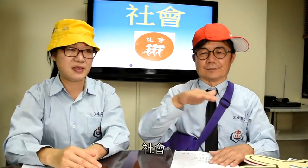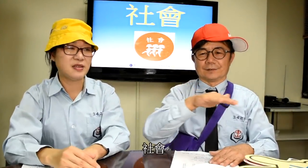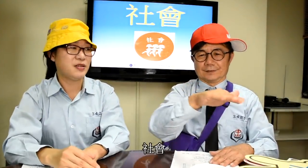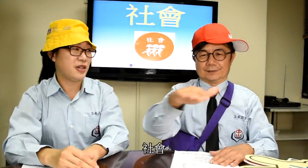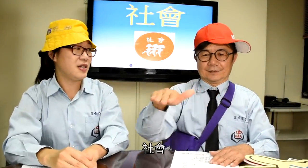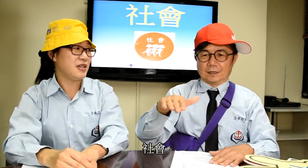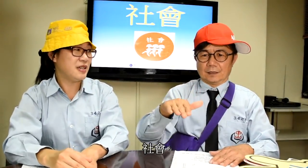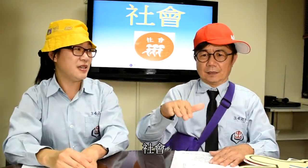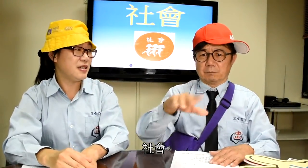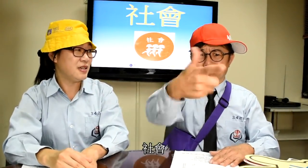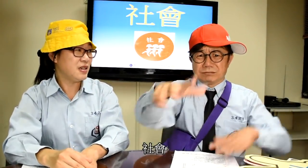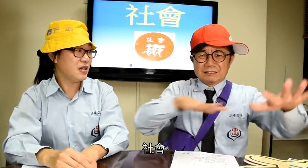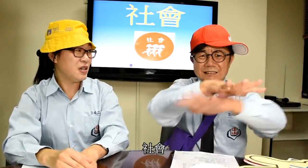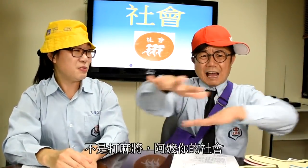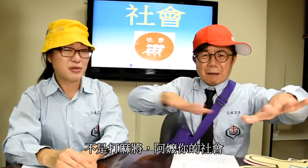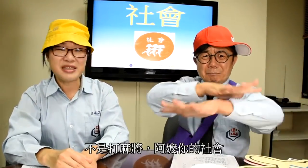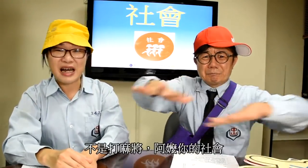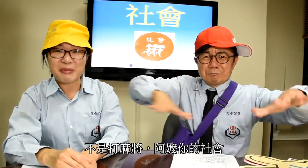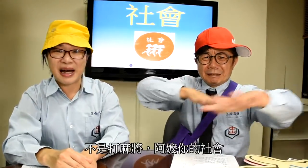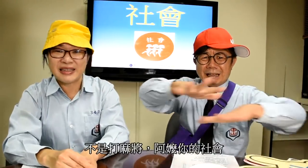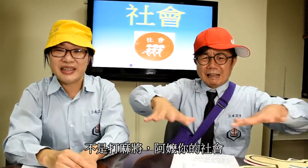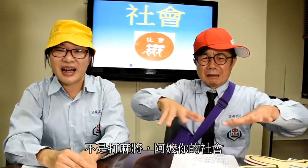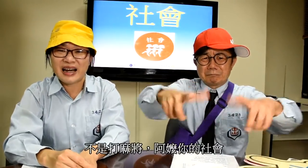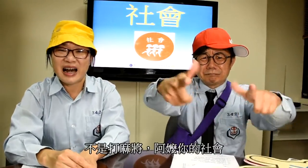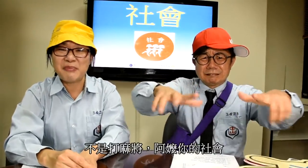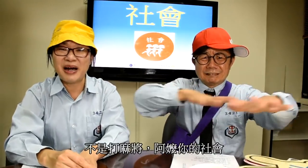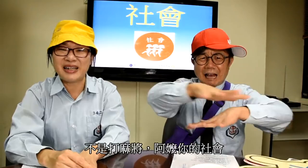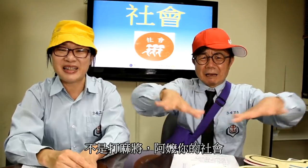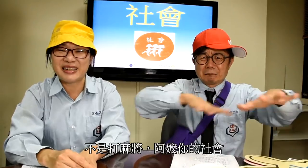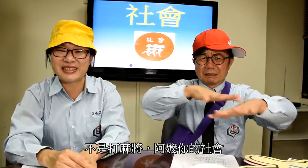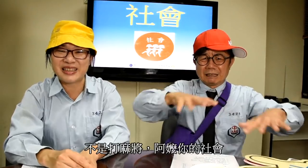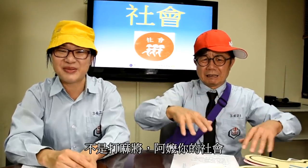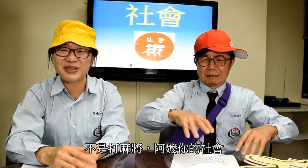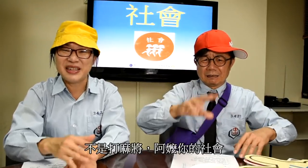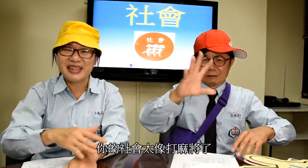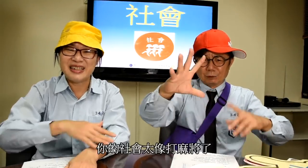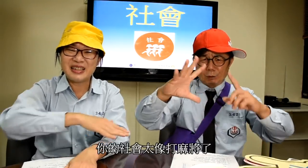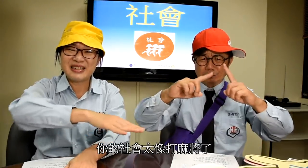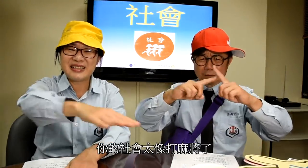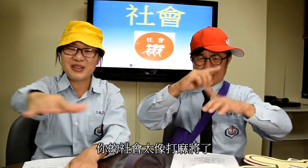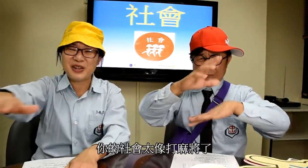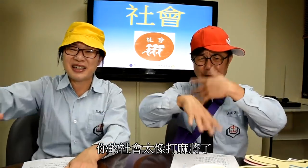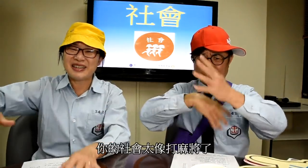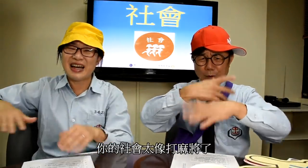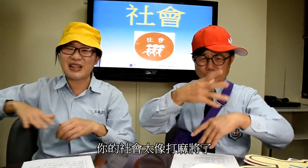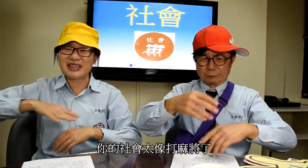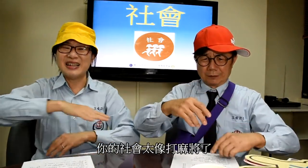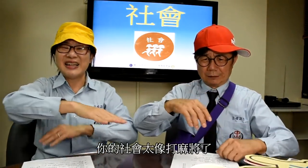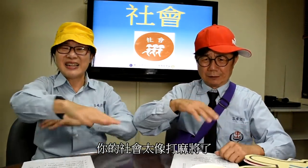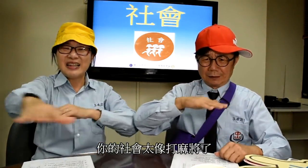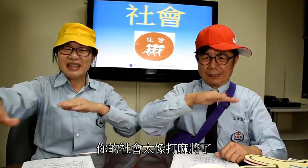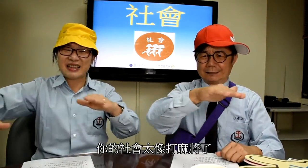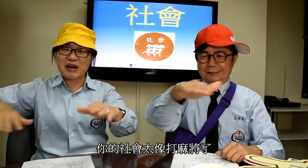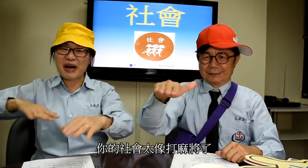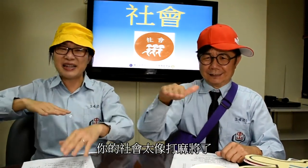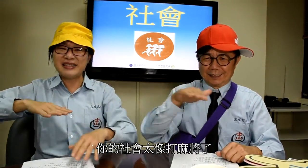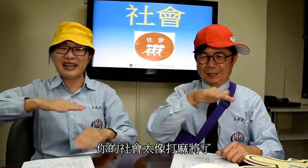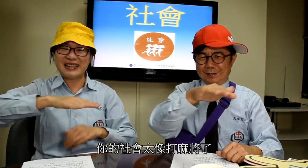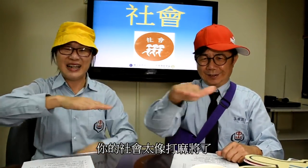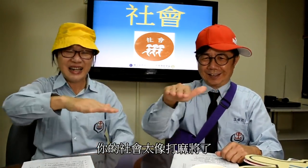会不是打麻将，阿嬷，你的社会 太像打麻将，哎，